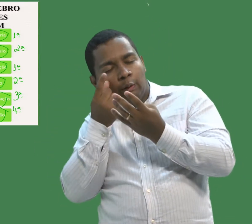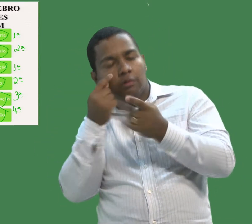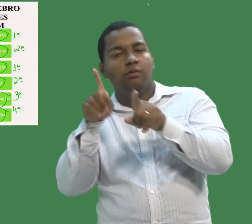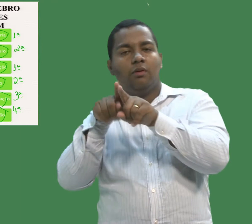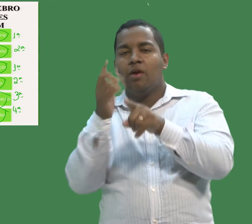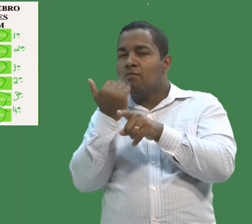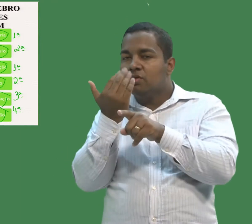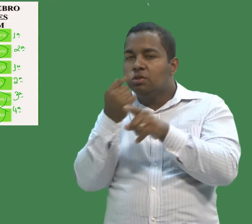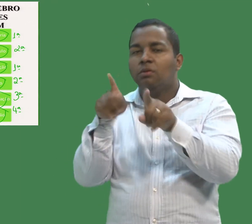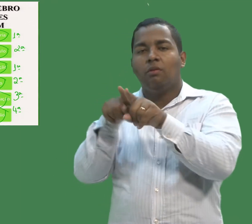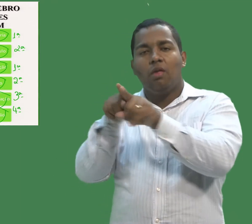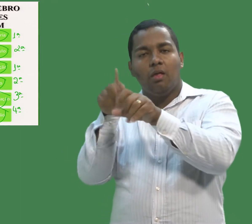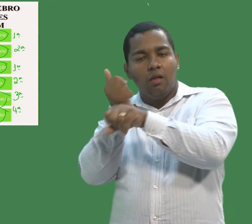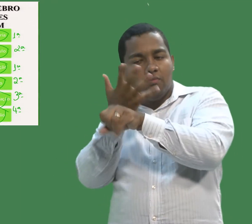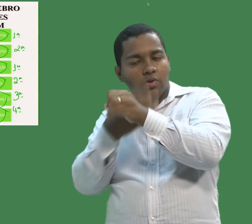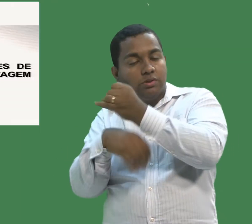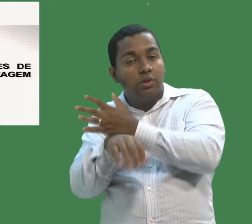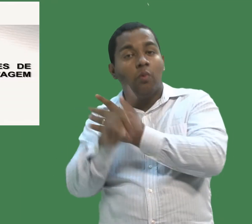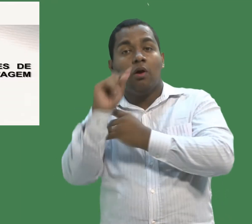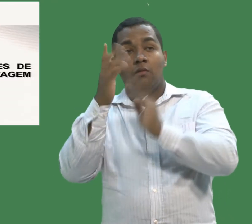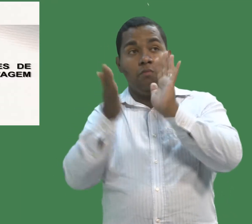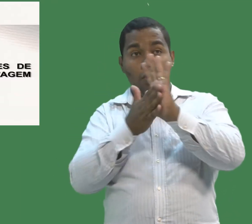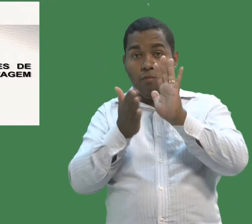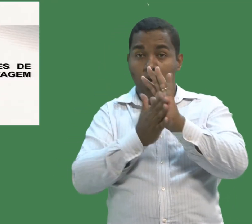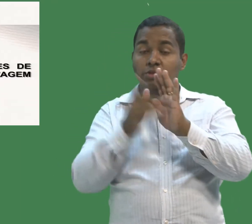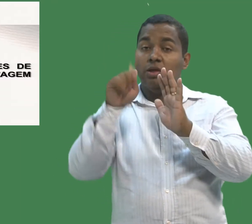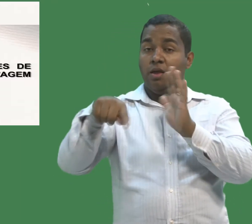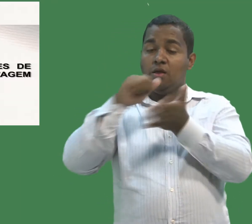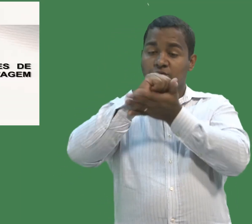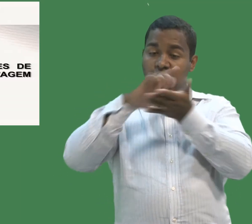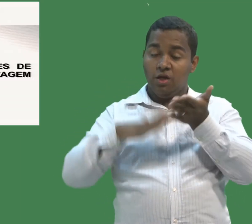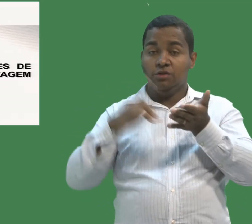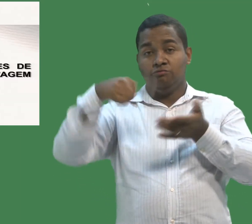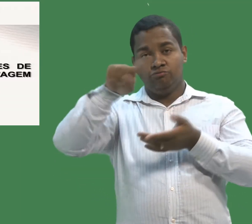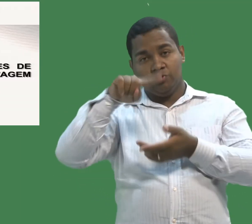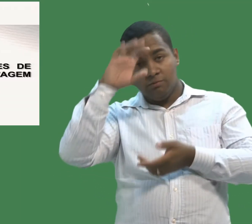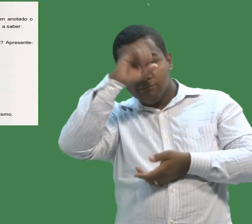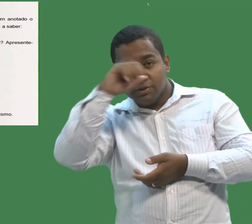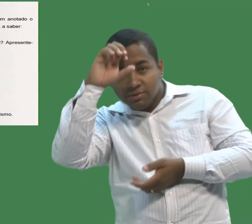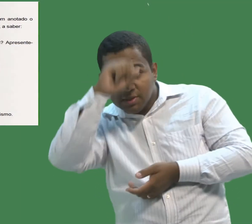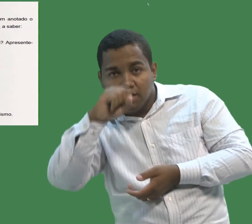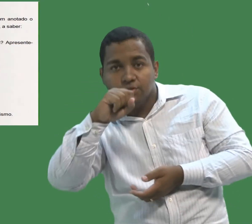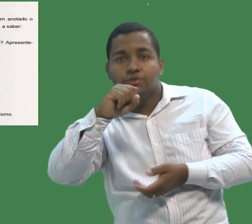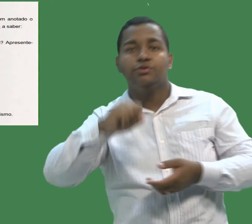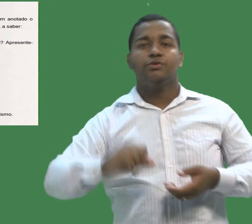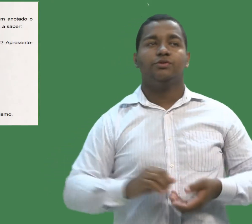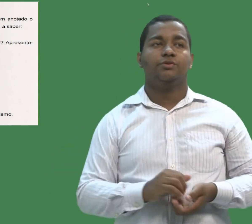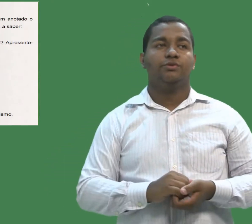à alimentação e à emoção. Eu proponho para vocês uma atividade de aprendizagem.